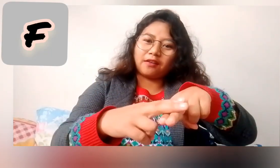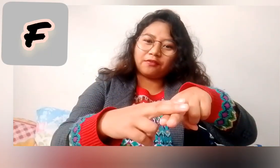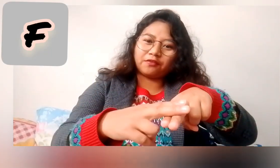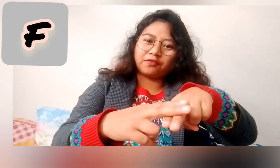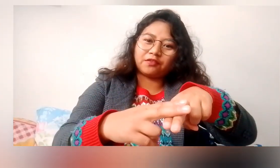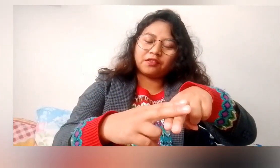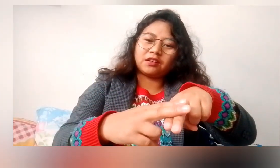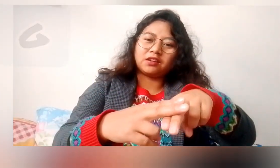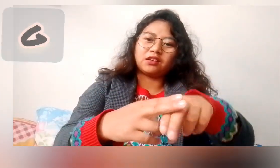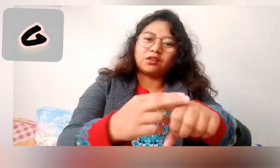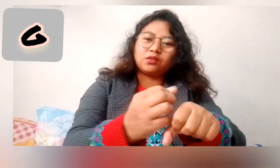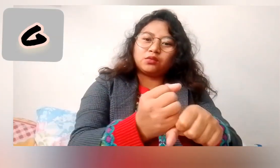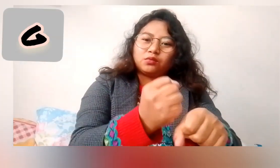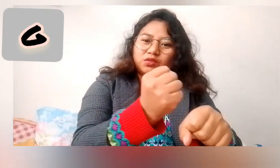F G